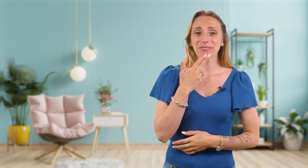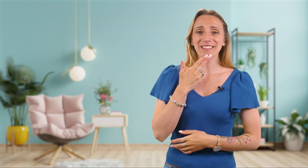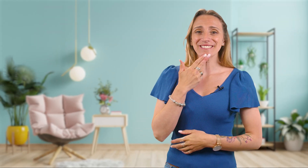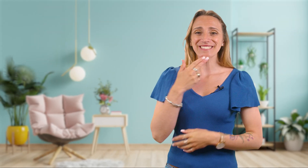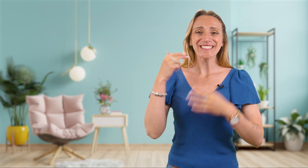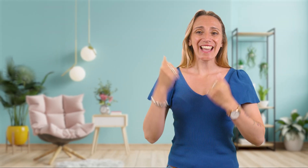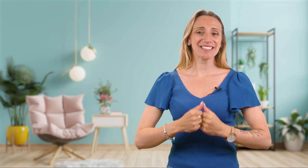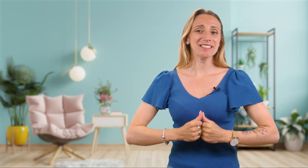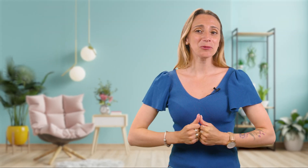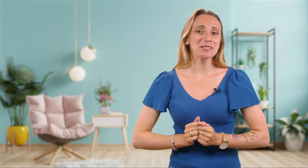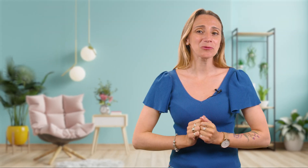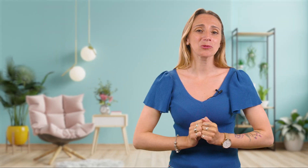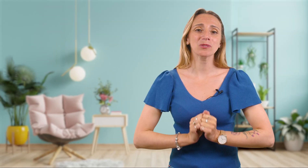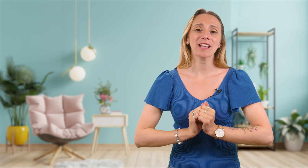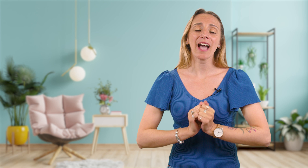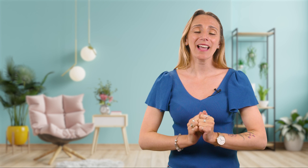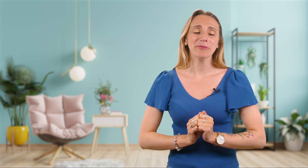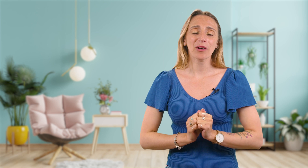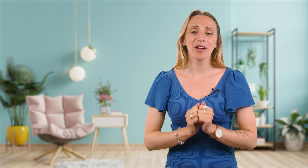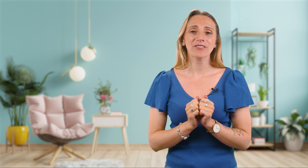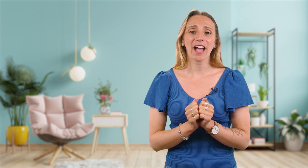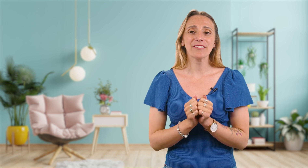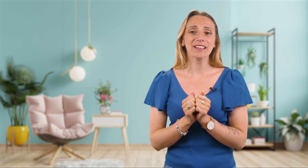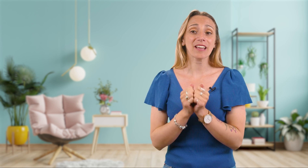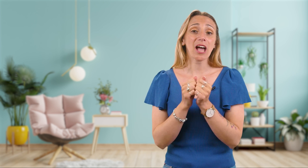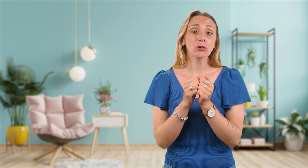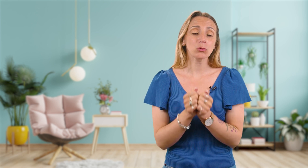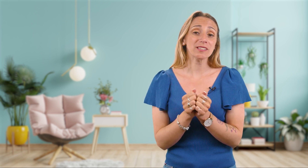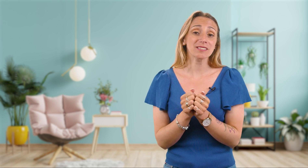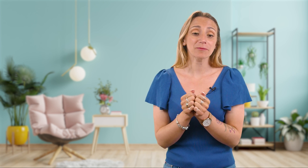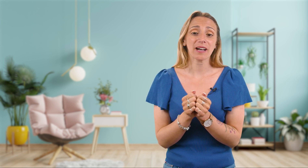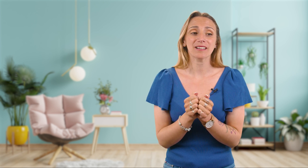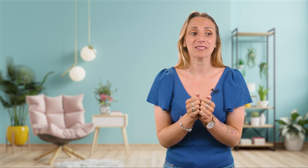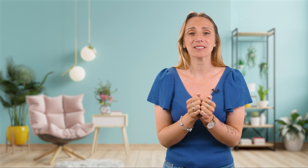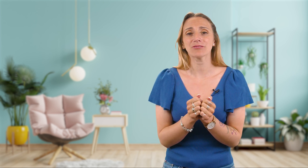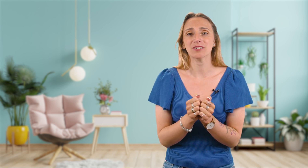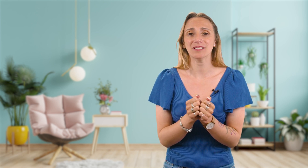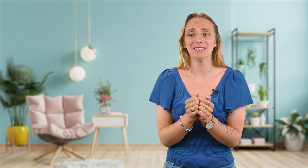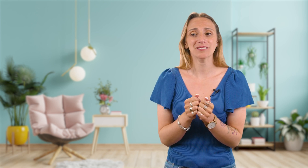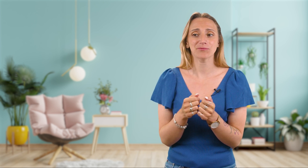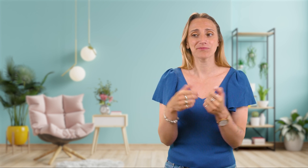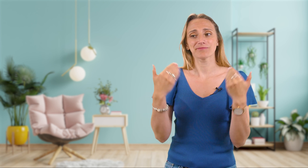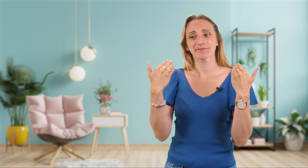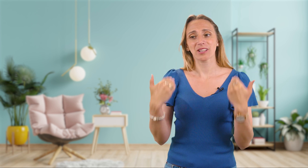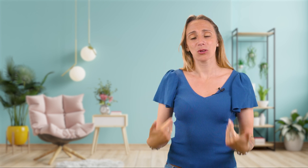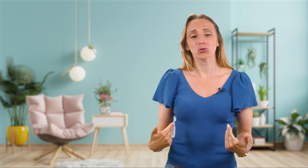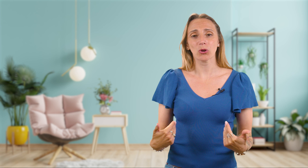Parfait! Et si nous mettions tout ça à l'épreuve avec un quiz, cette fois-ci, sur